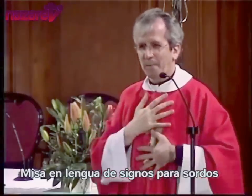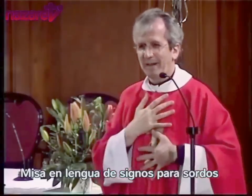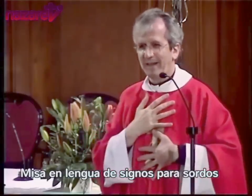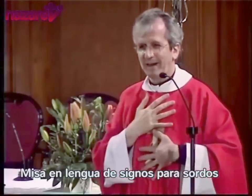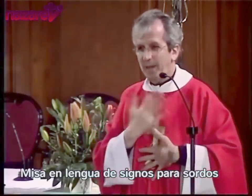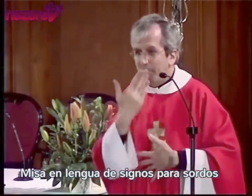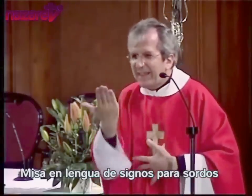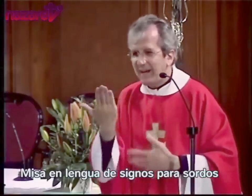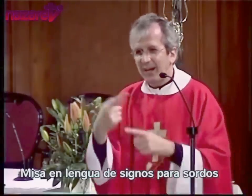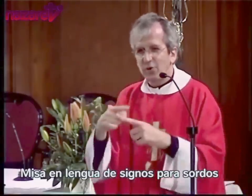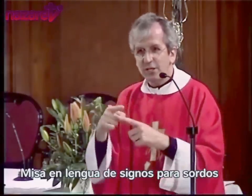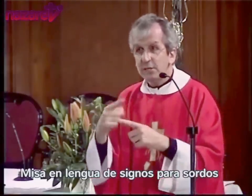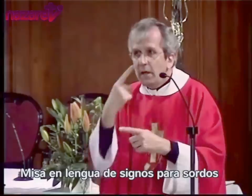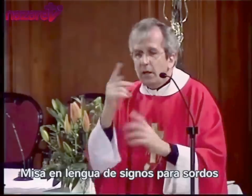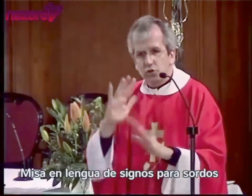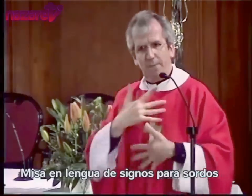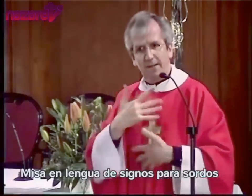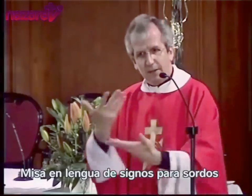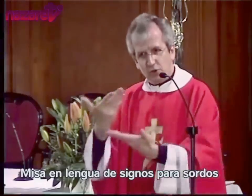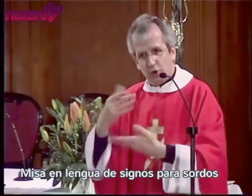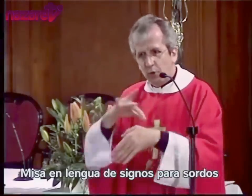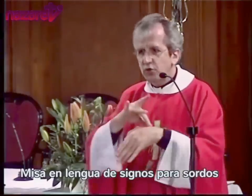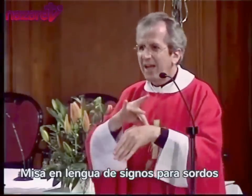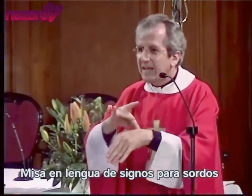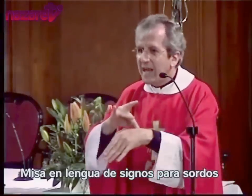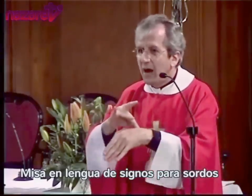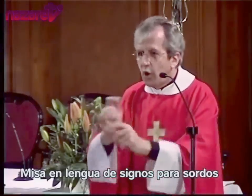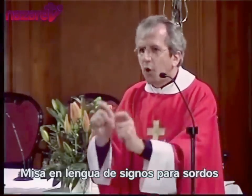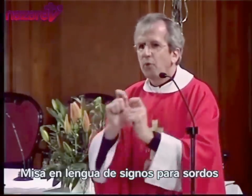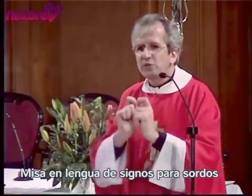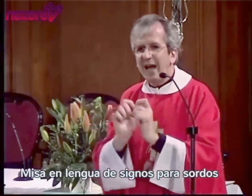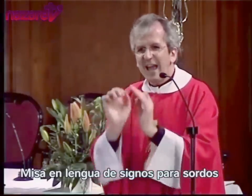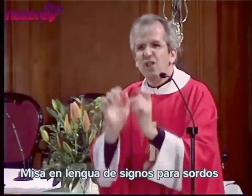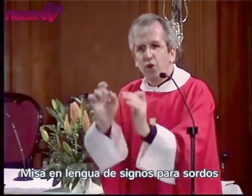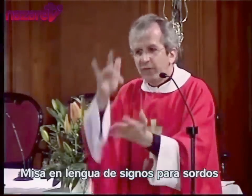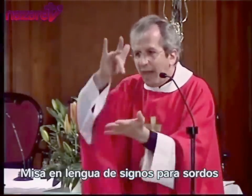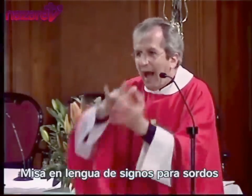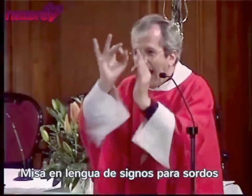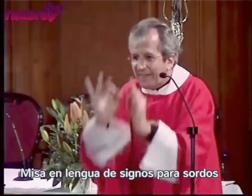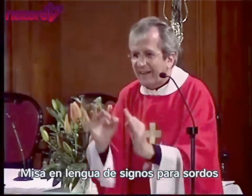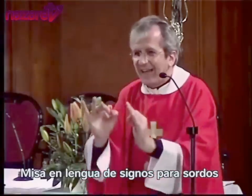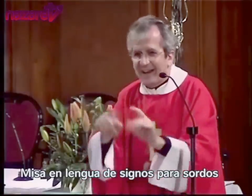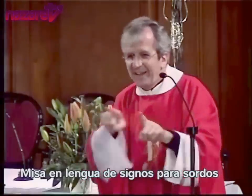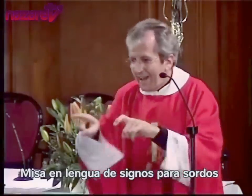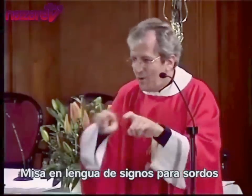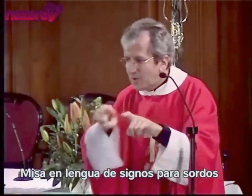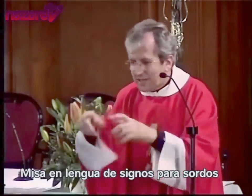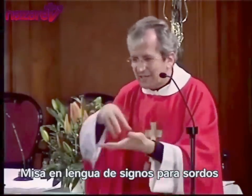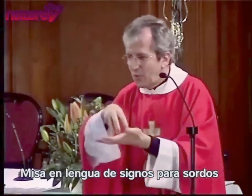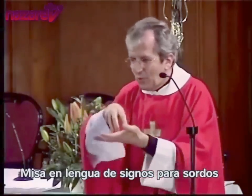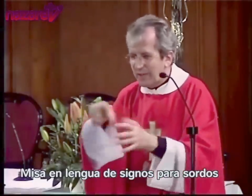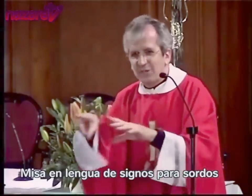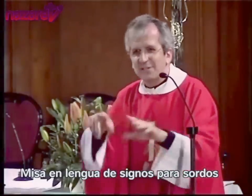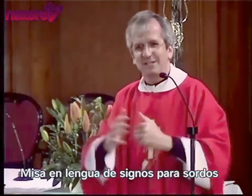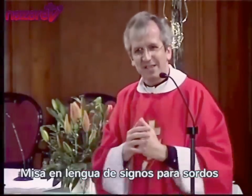dejarnos sorprender, pedirle cosas y nos sorprenderemos cómo nos guía, cómo nos da el don de acertar en